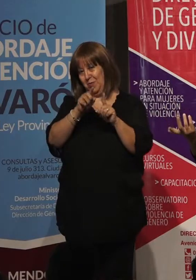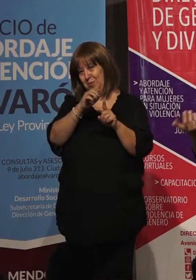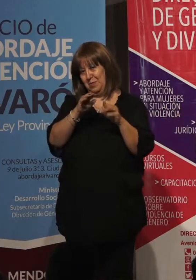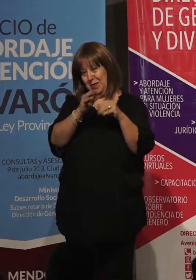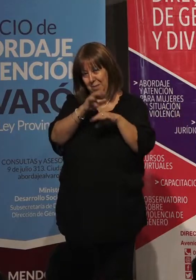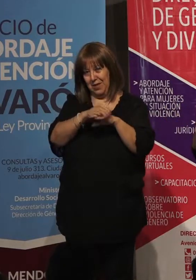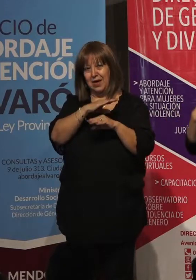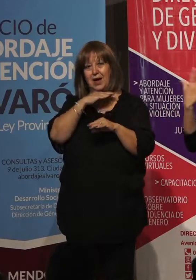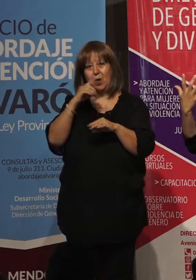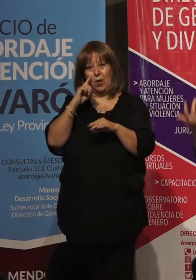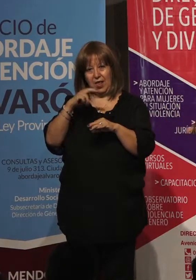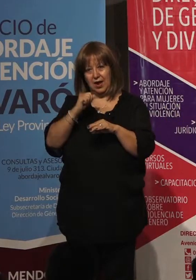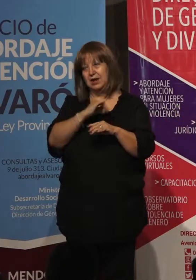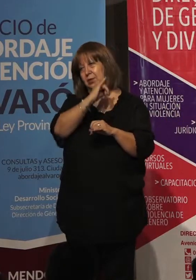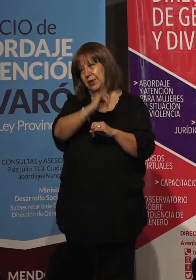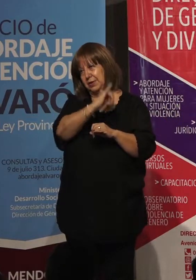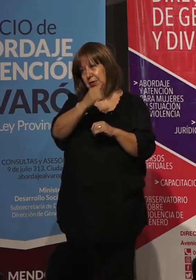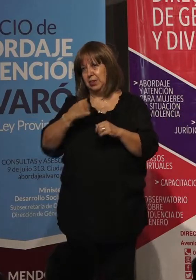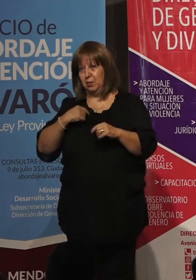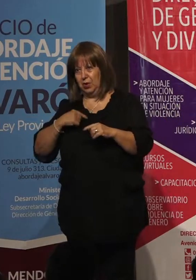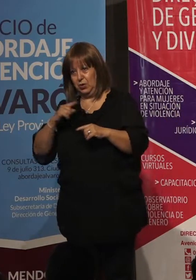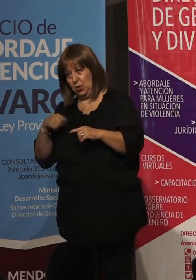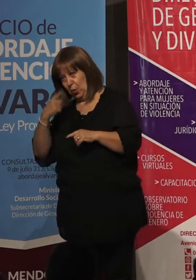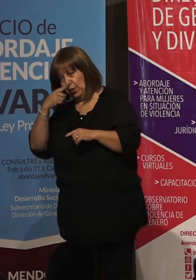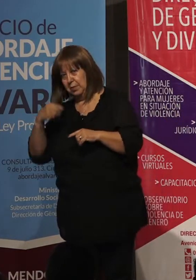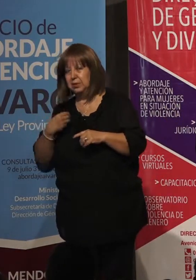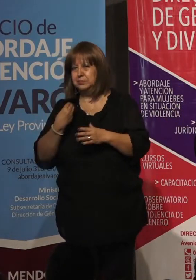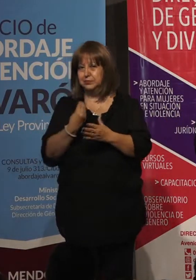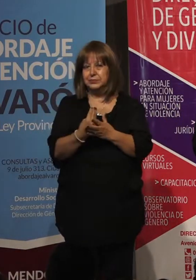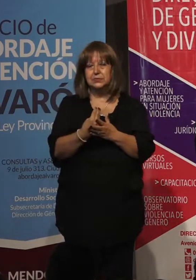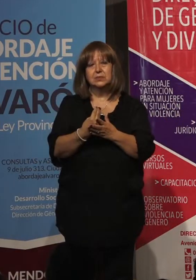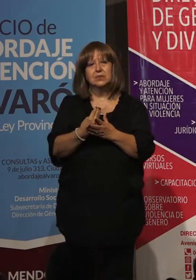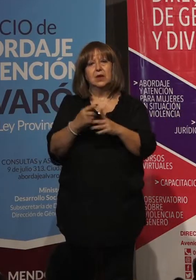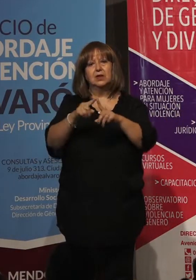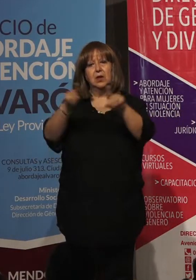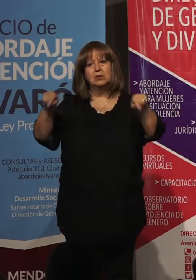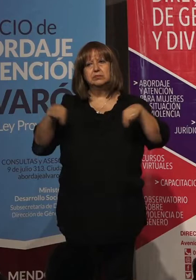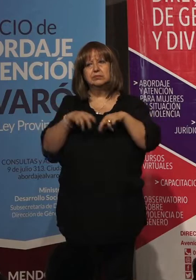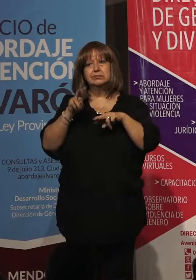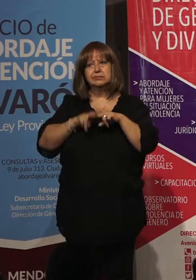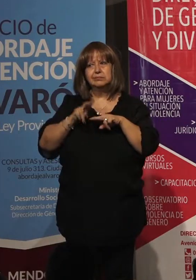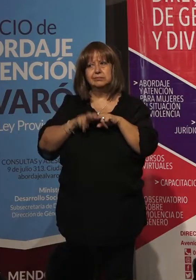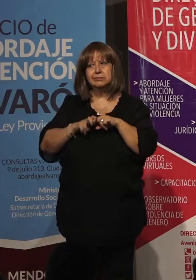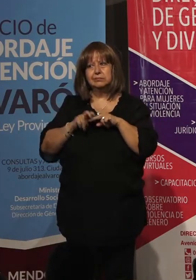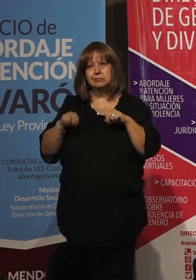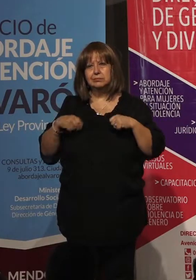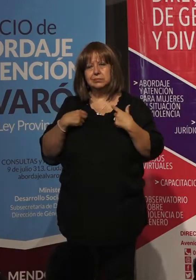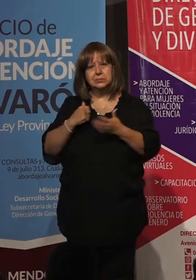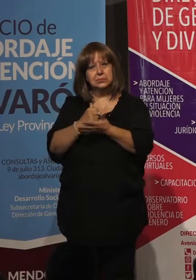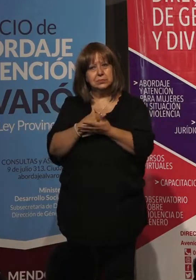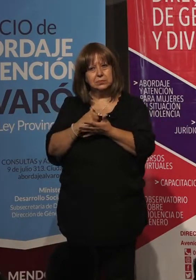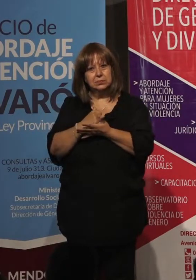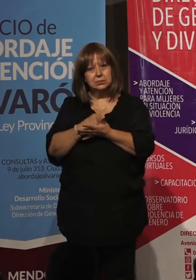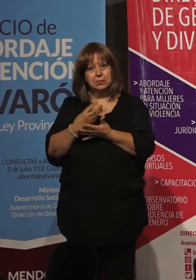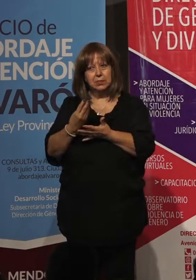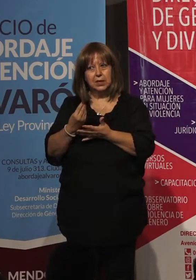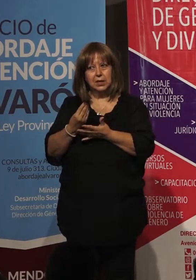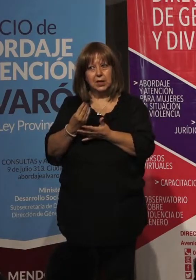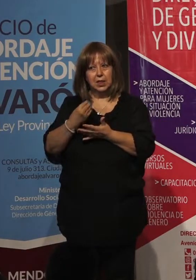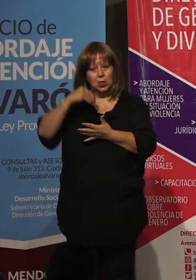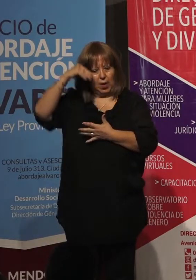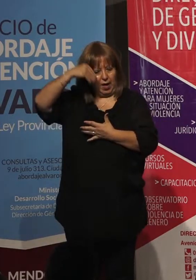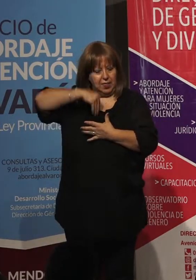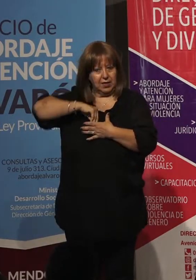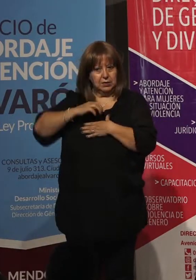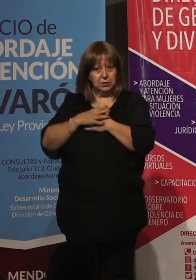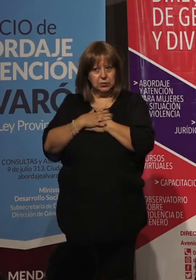declarar, narró todo, después pasé yo, pero me acuerdo en esa sala de espera esperando a mi amiga. El miedo que me había